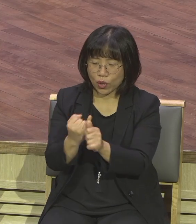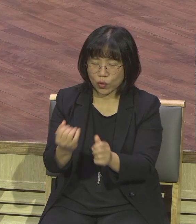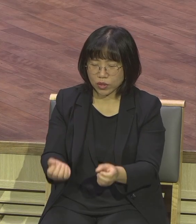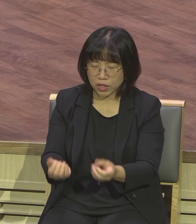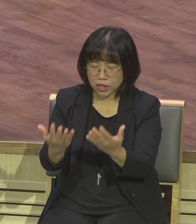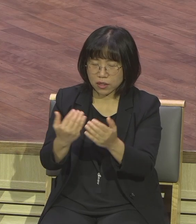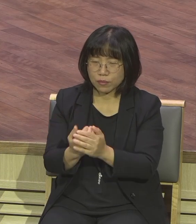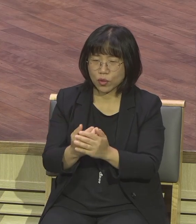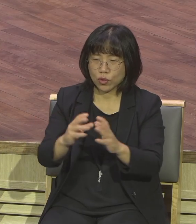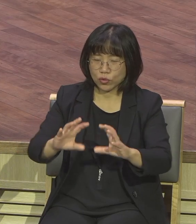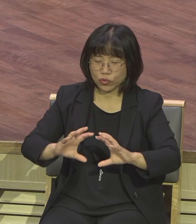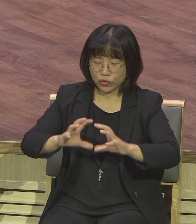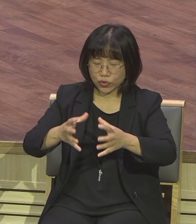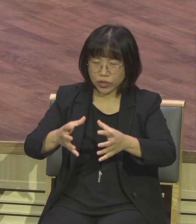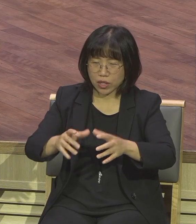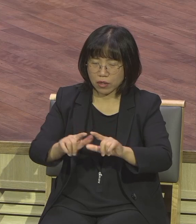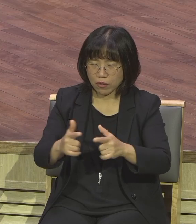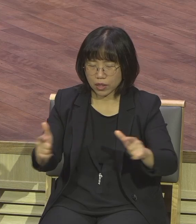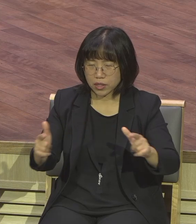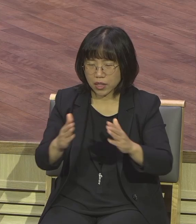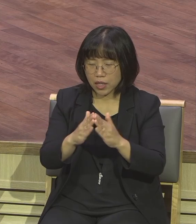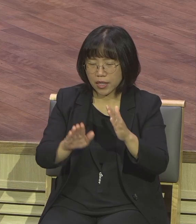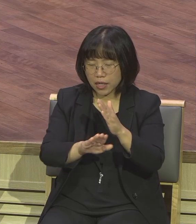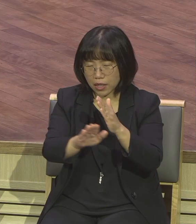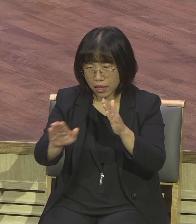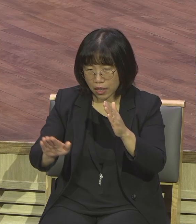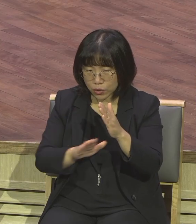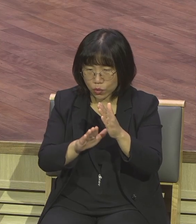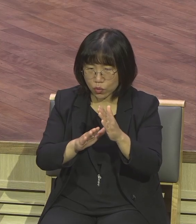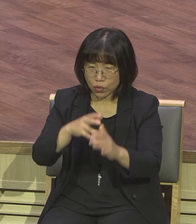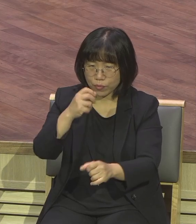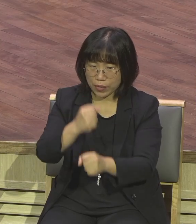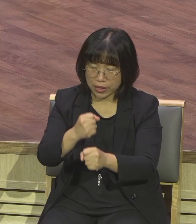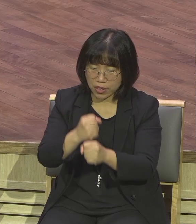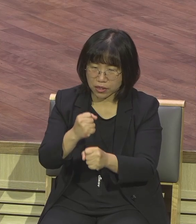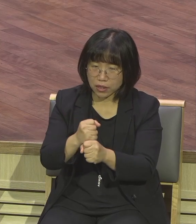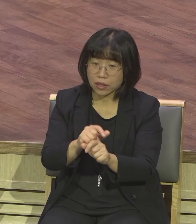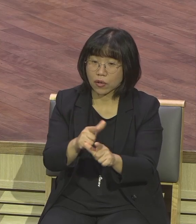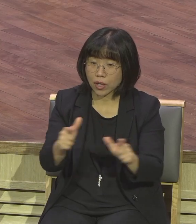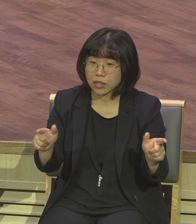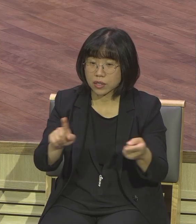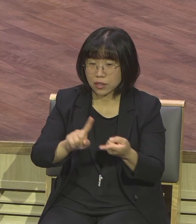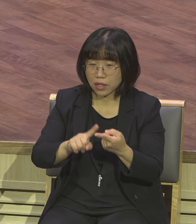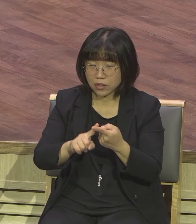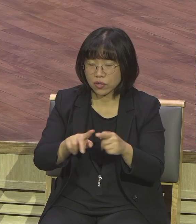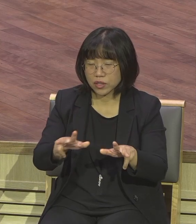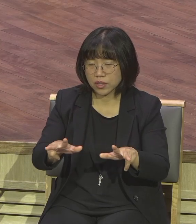개발 협력에서 1인 1 가족 삼기 뭐 저 탄자니아까지 지금 다 하고 있어. 여러분 지금 잘 모르고 있는데